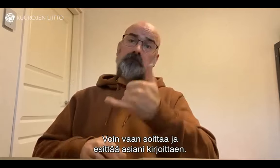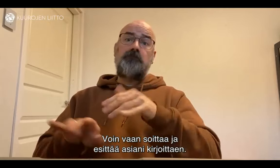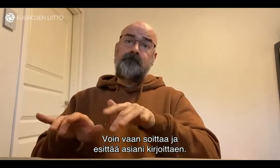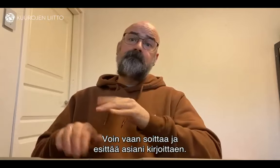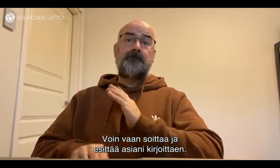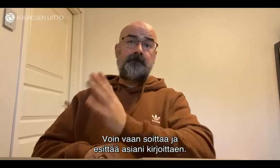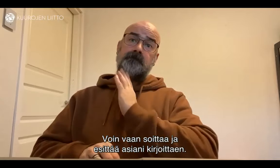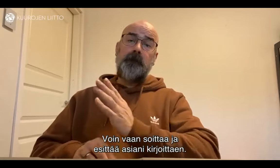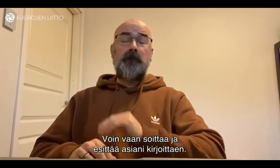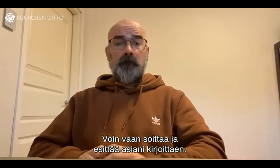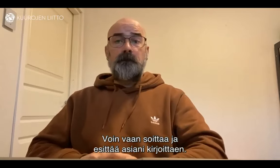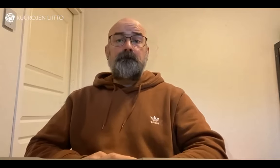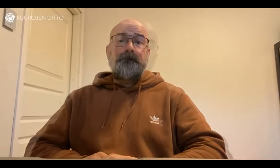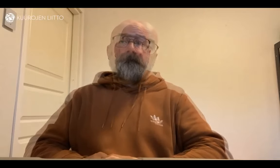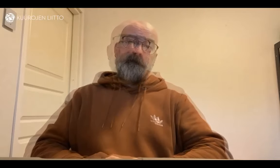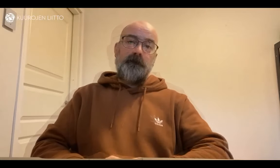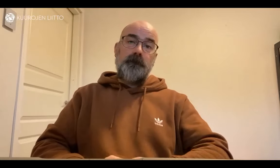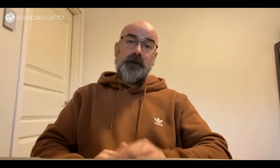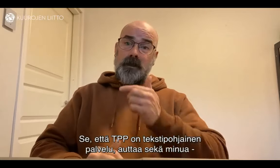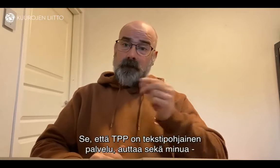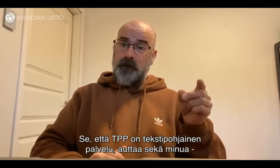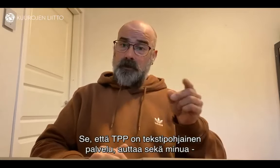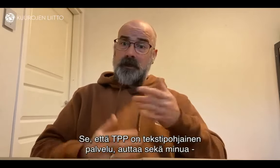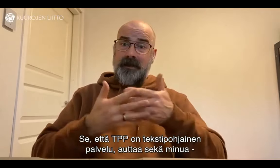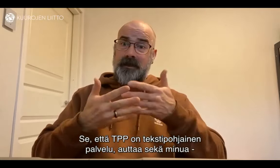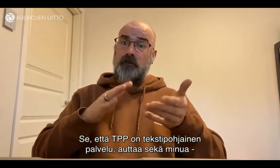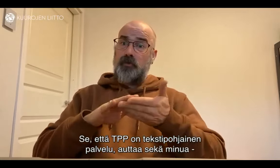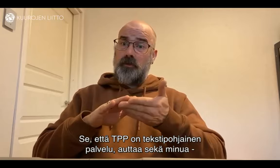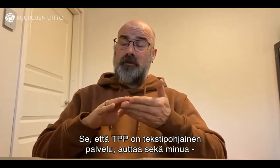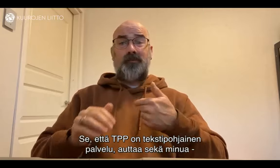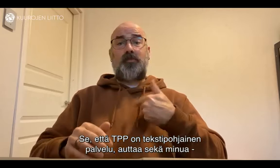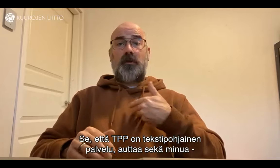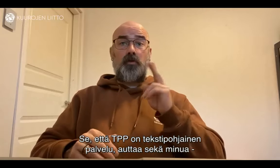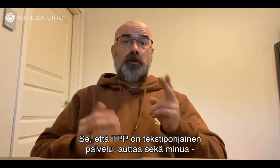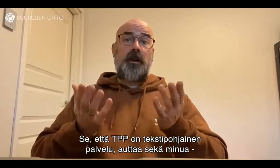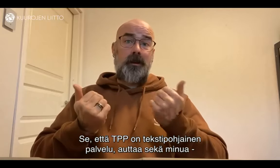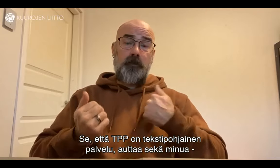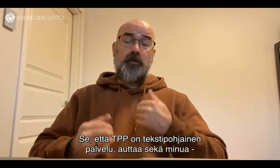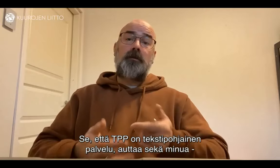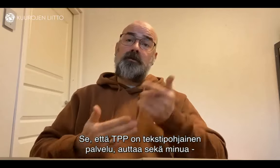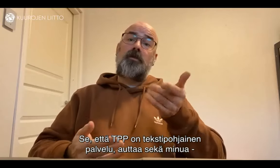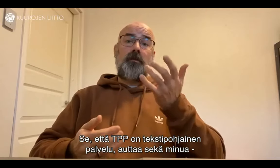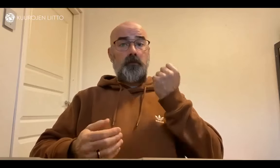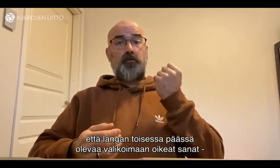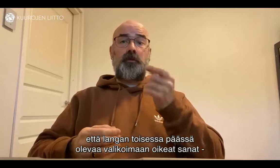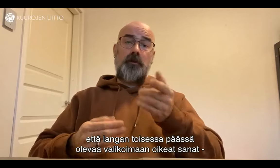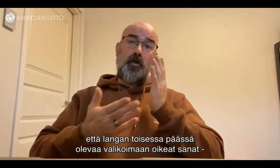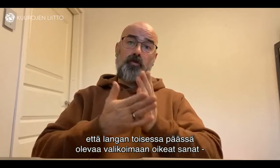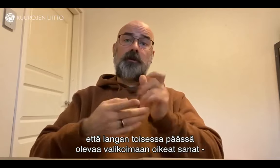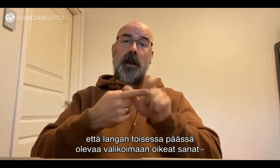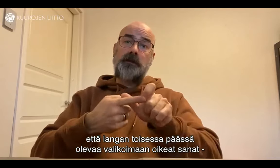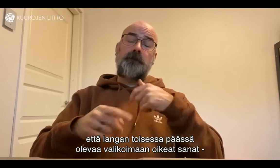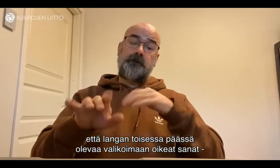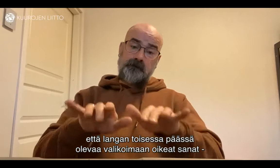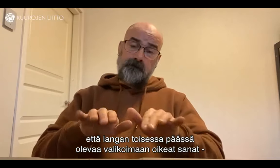kasvoja. Voin vain soittaa ja esittää asiani kirjoittamalla. Se, että TPP on tekstipohjainen